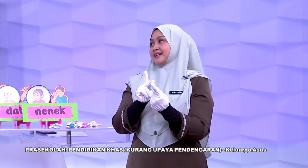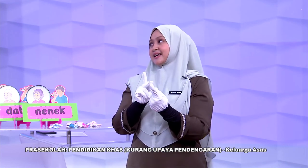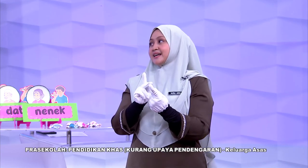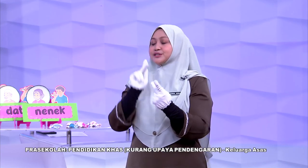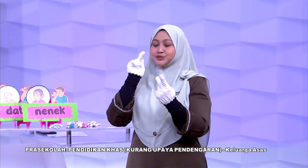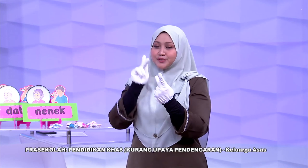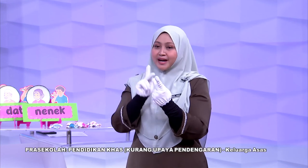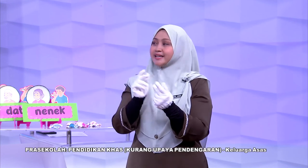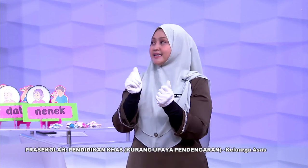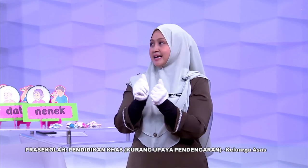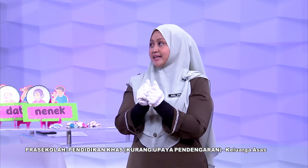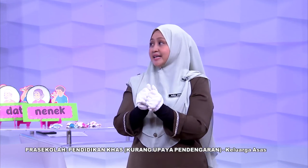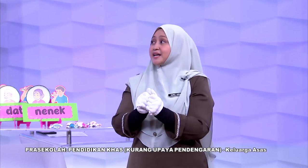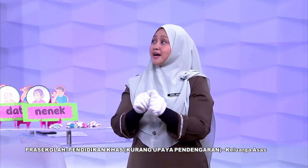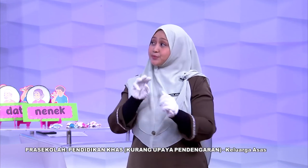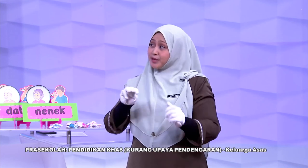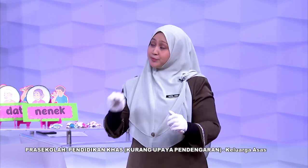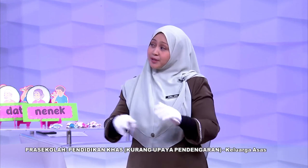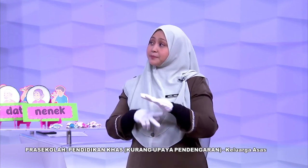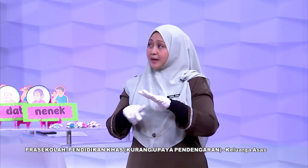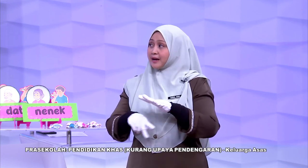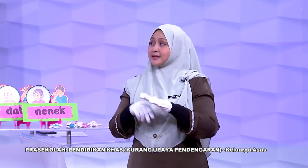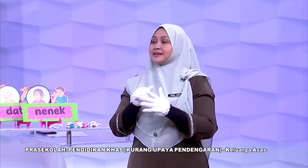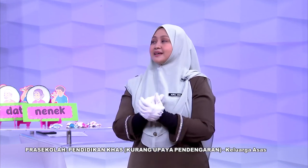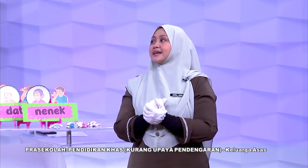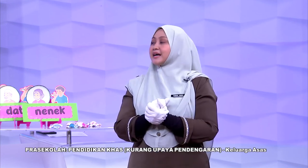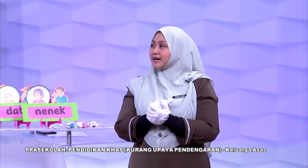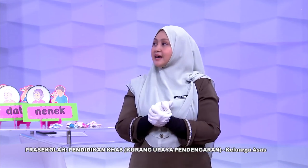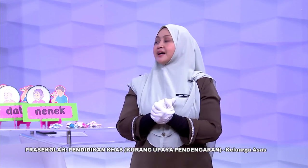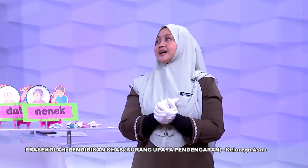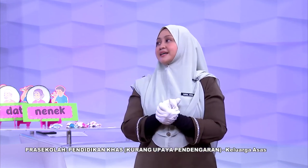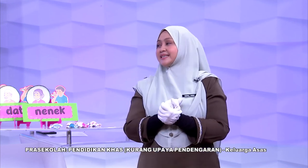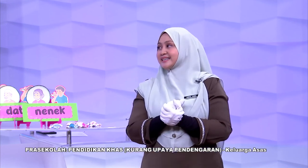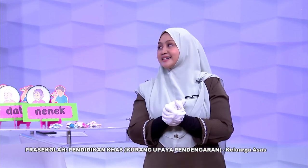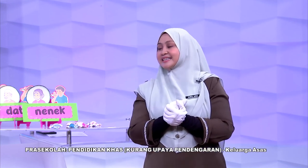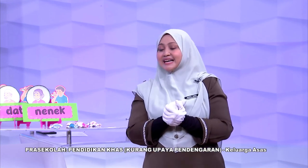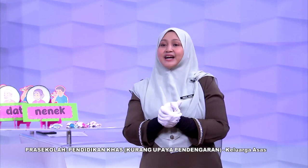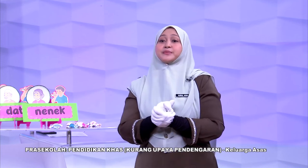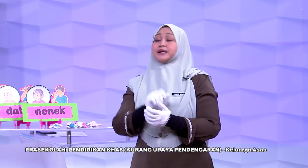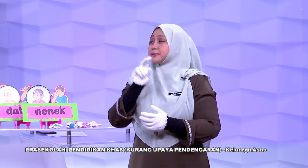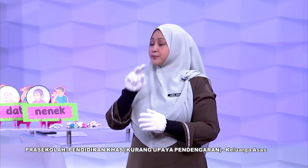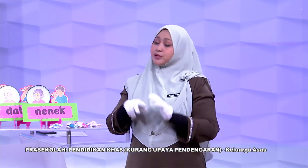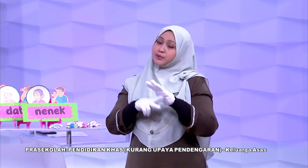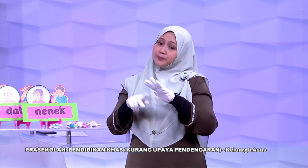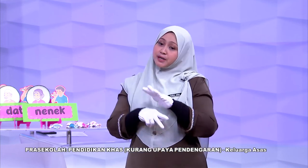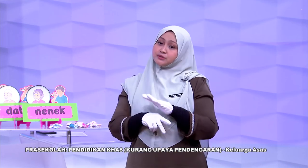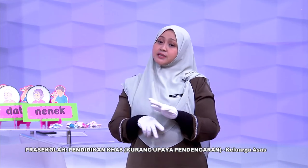sesuai dengan murid-murid bra sesuai umur gitu dengan kekuatan gitu juga